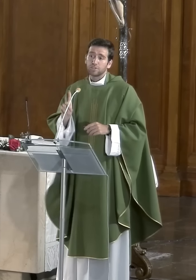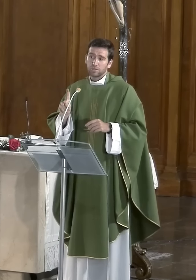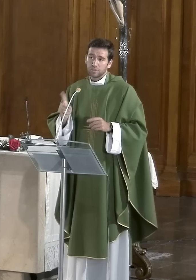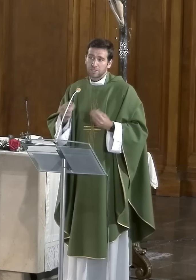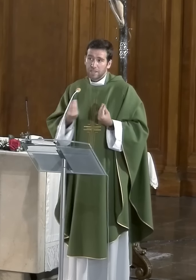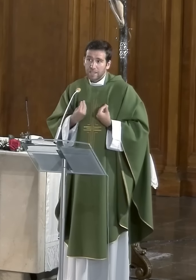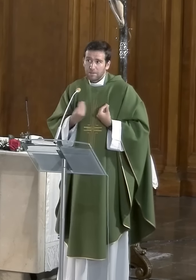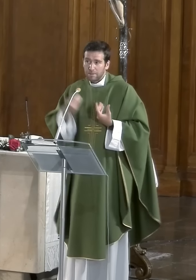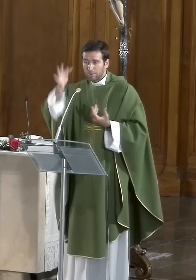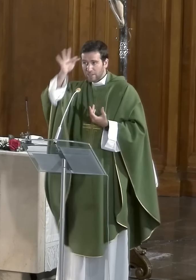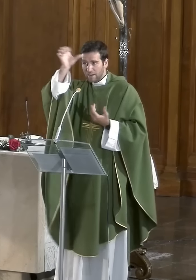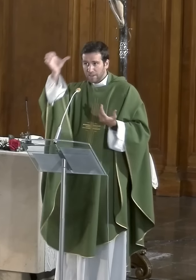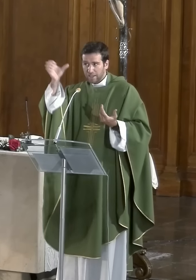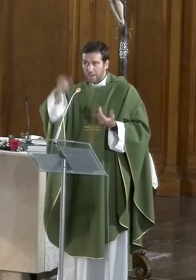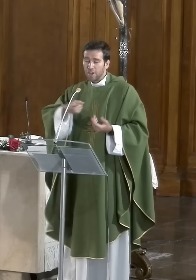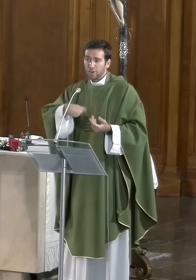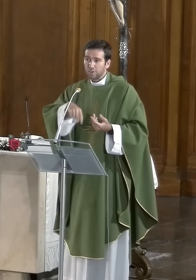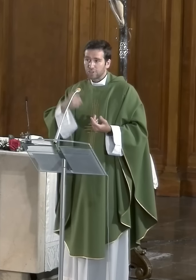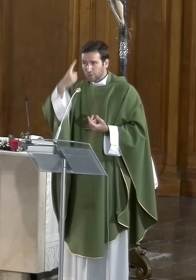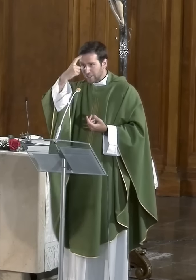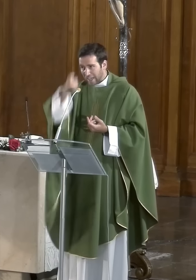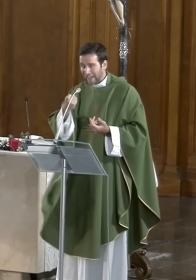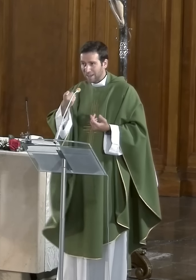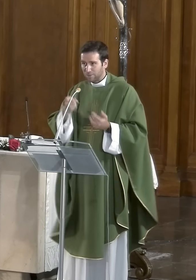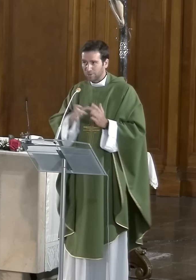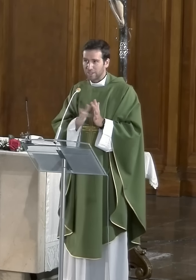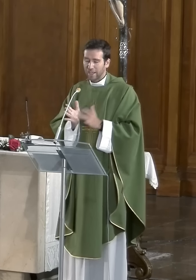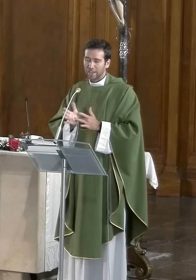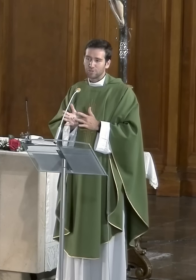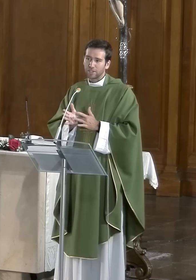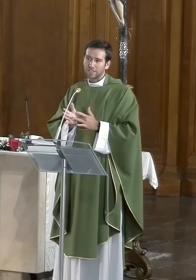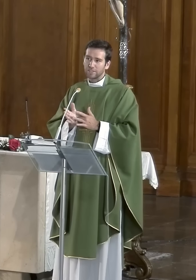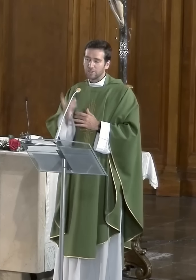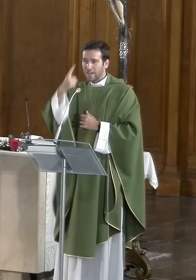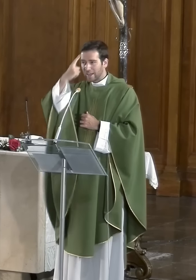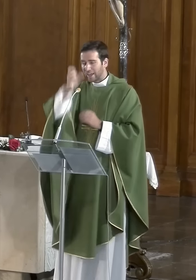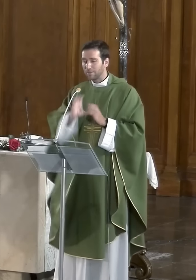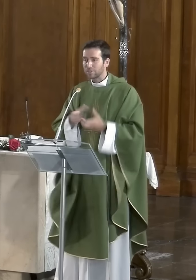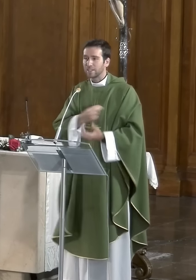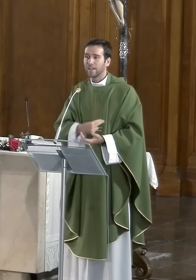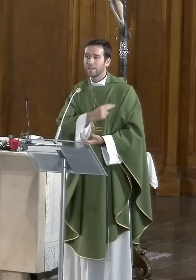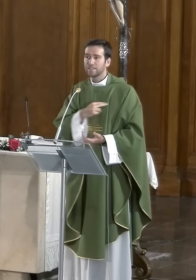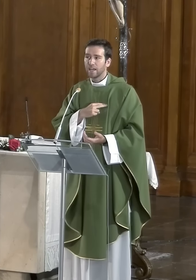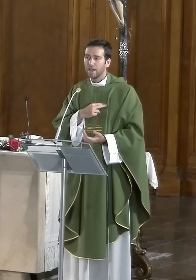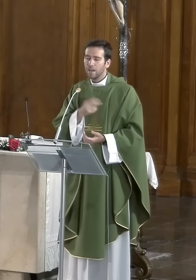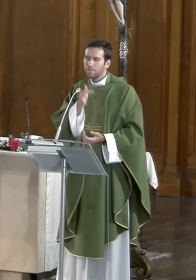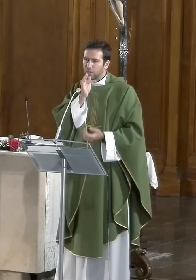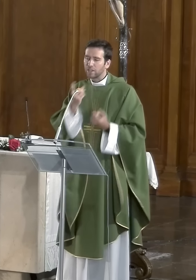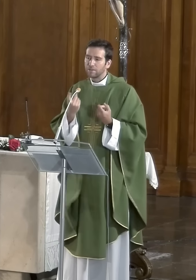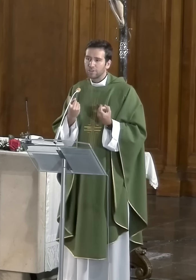Nosotros que vivimos la fe, nosotros que creemos en Jesucristo, que creemos en la Iglesia, pero todavía nos